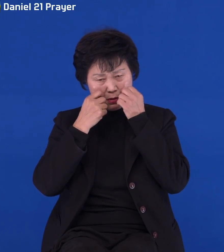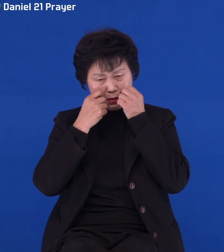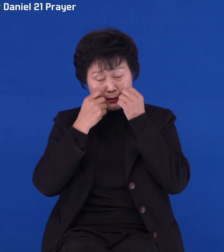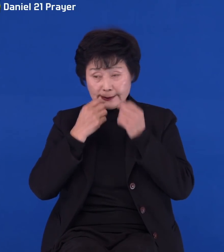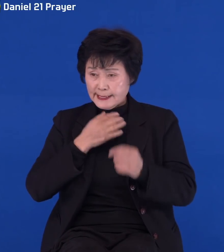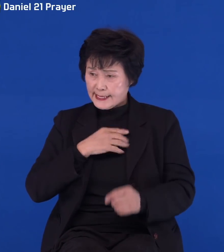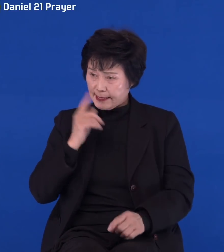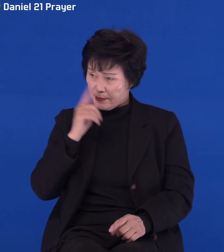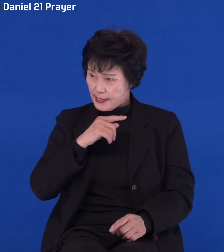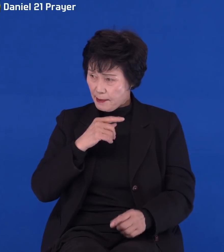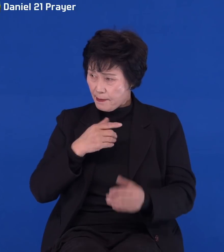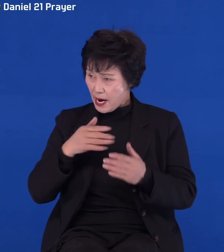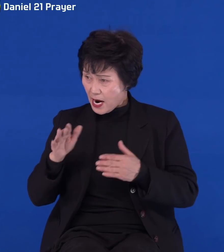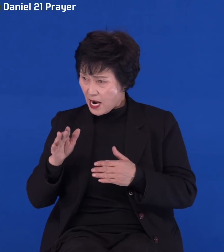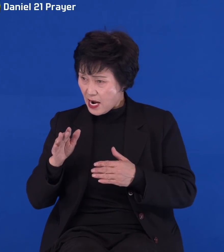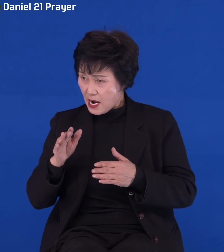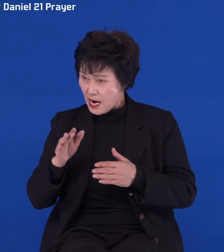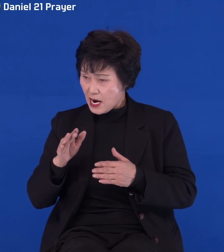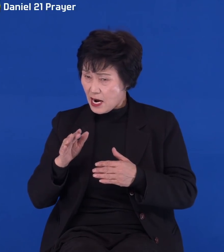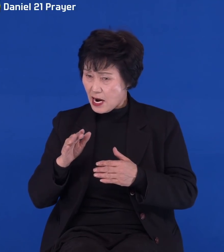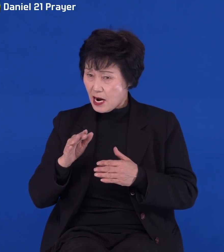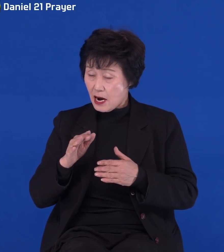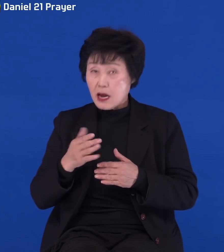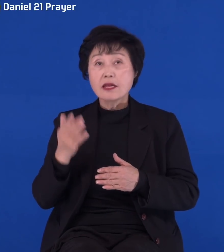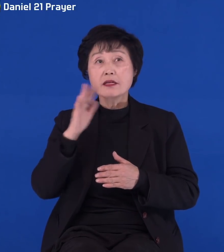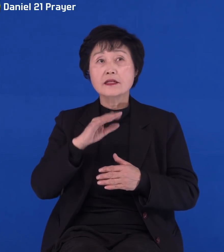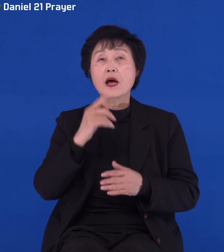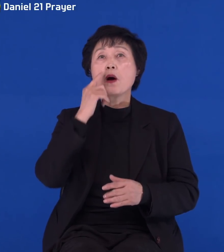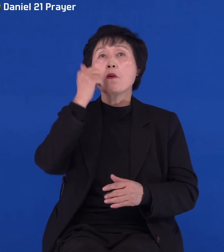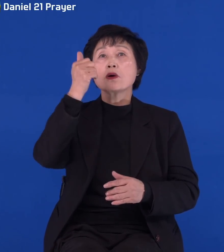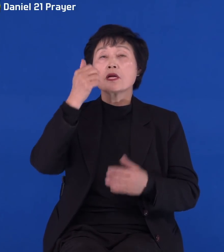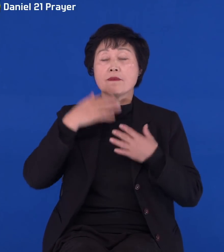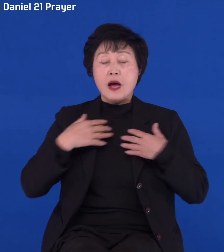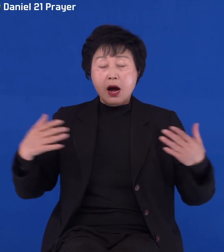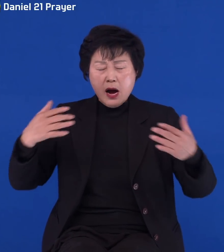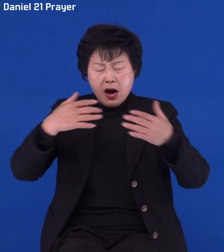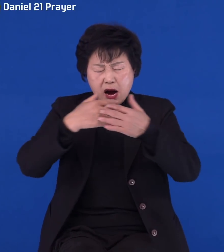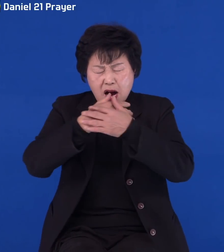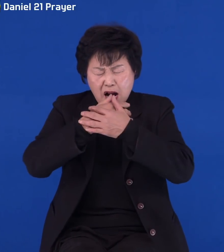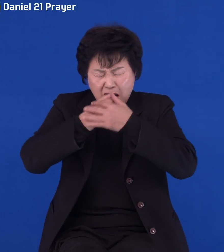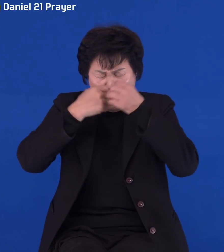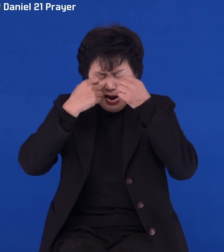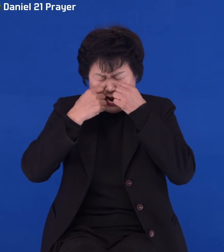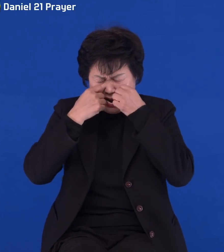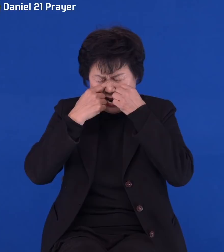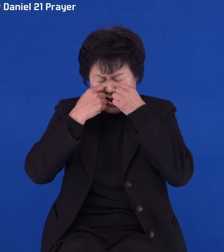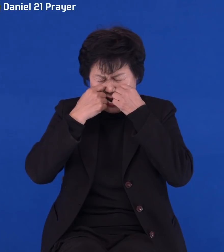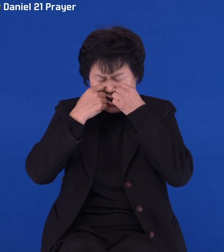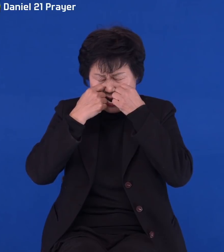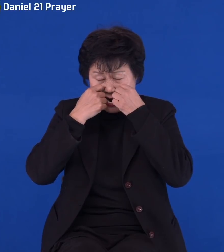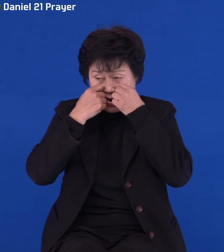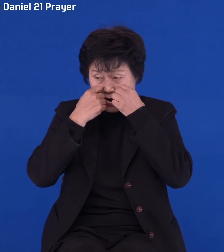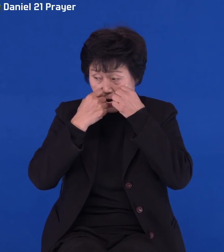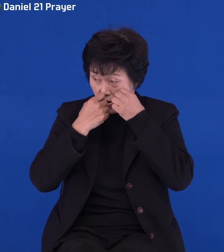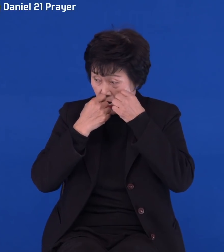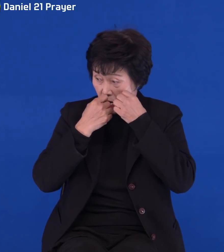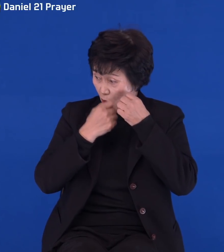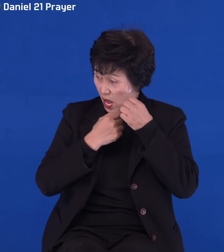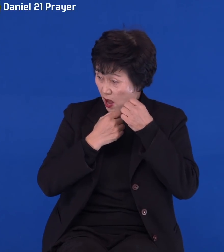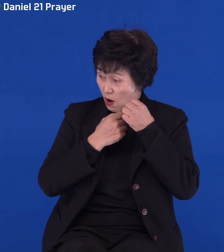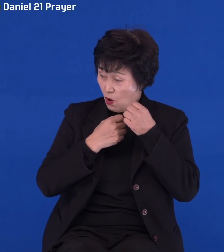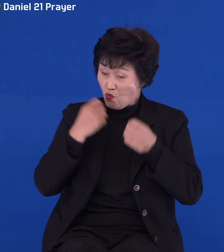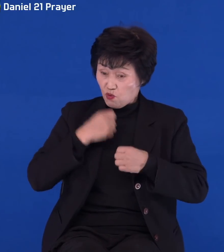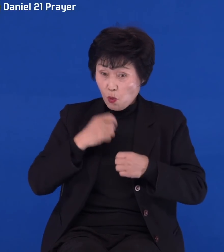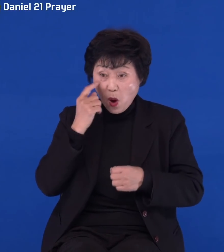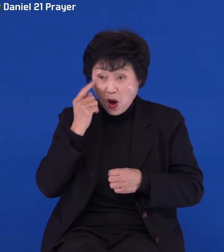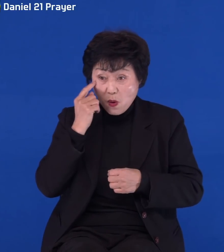일어서서 가려고 하는데 갑자기 저를 와락 껴안더니 엉엉 우는 거예요. 야, 무슨 오늘 재수없는 날이네, 뭐 이런 사람이 있어. 꽉 밀어버리는데 농계가